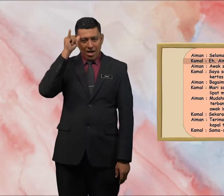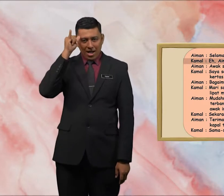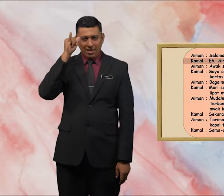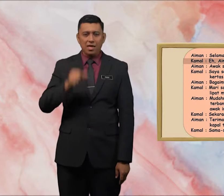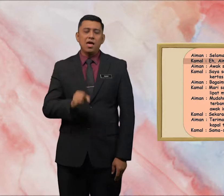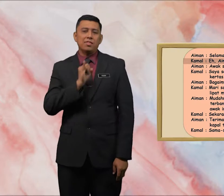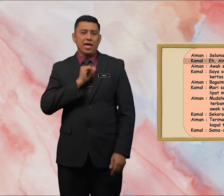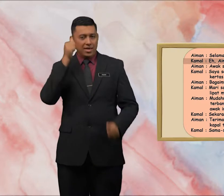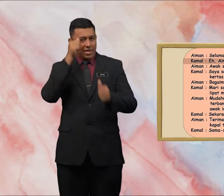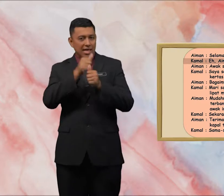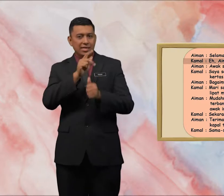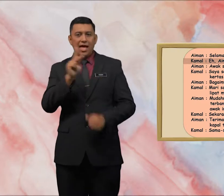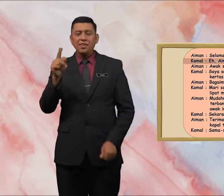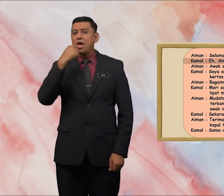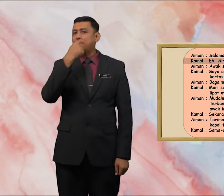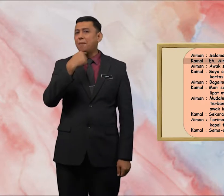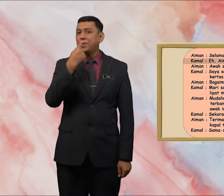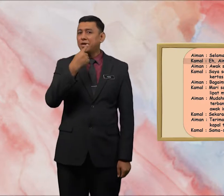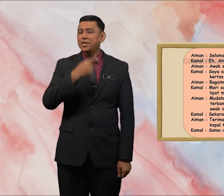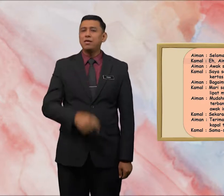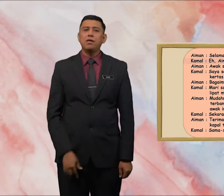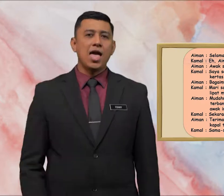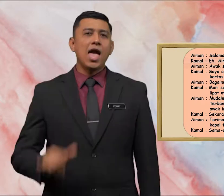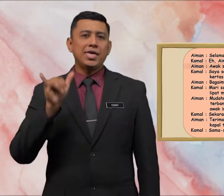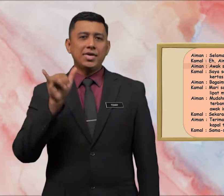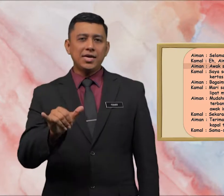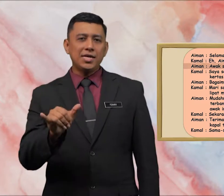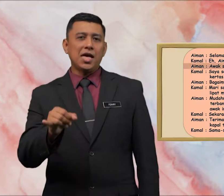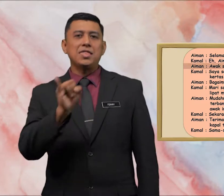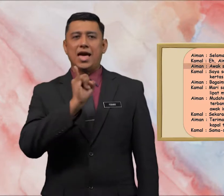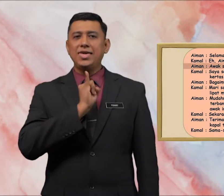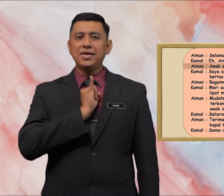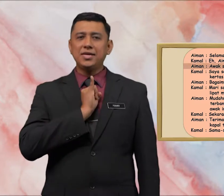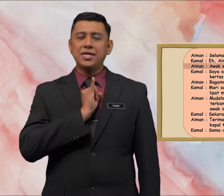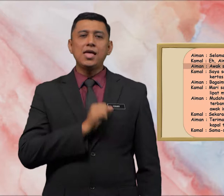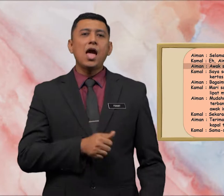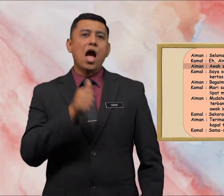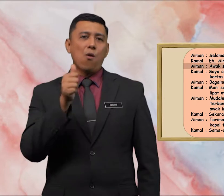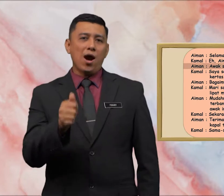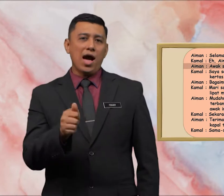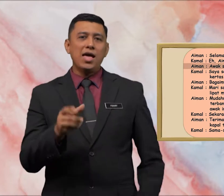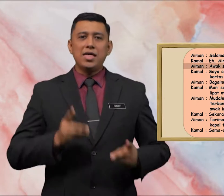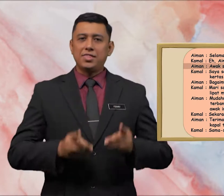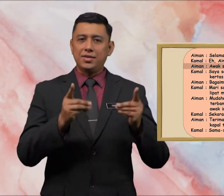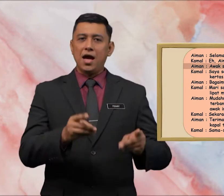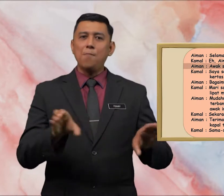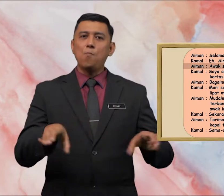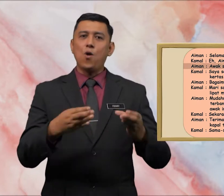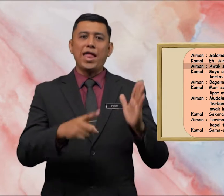Aiman. Saya ingatkan siapa? Ya, saya. Awak sedang buat